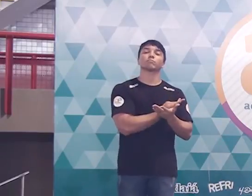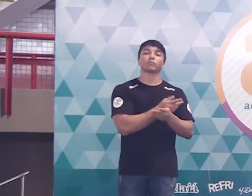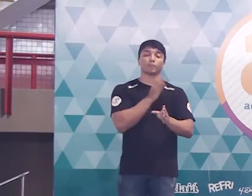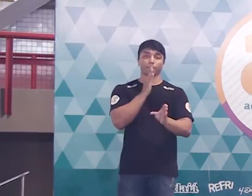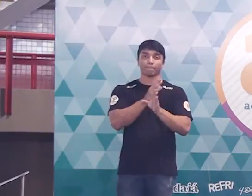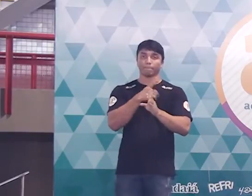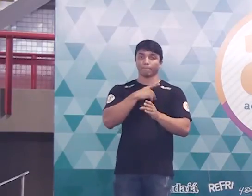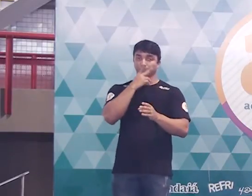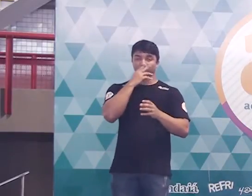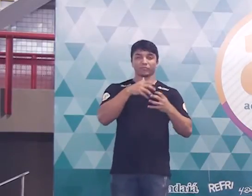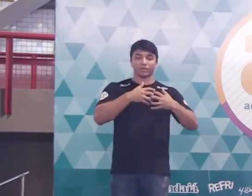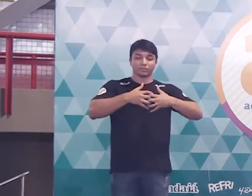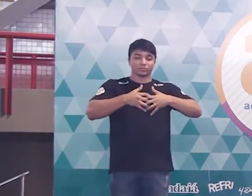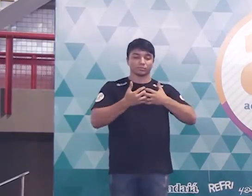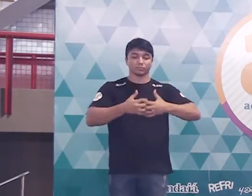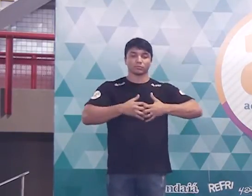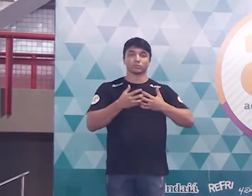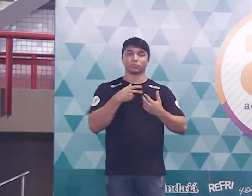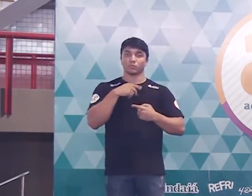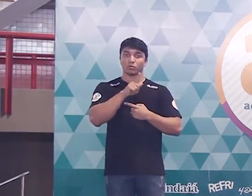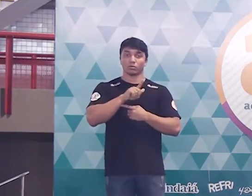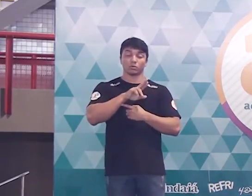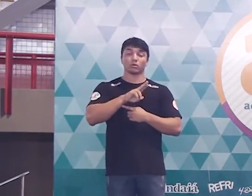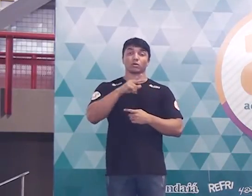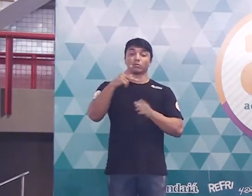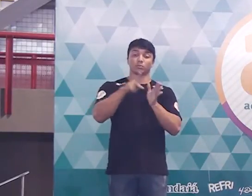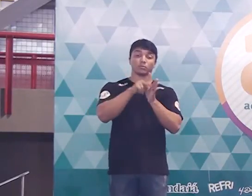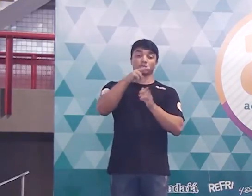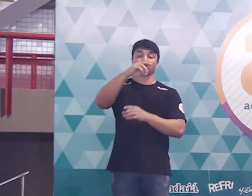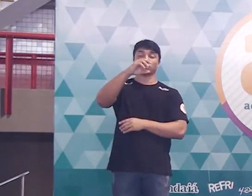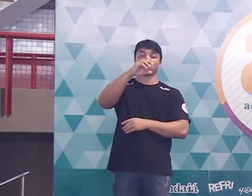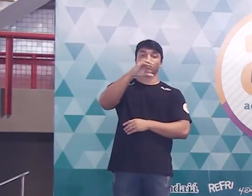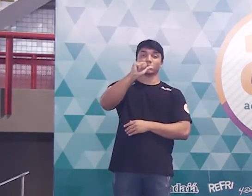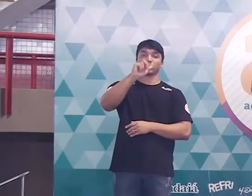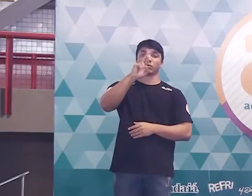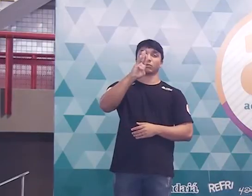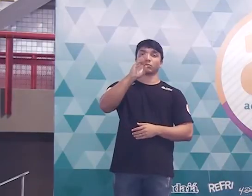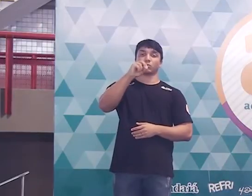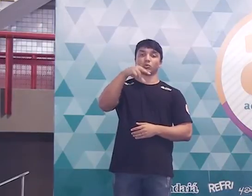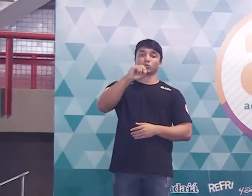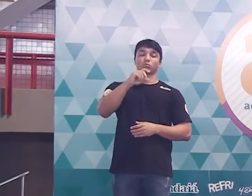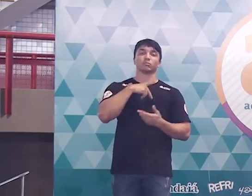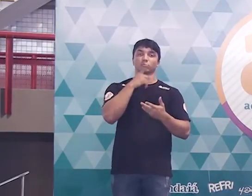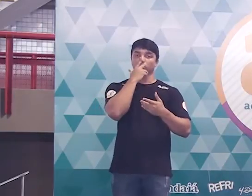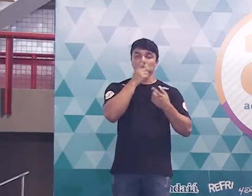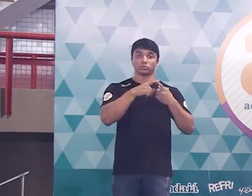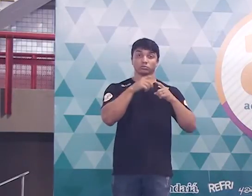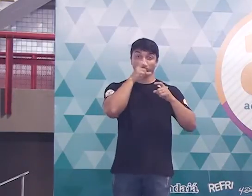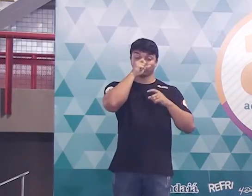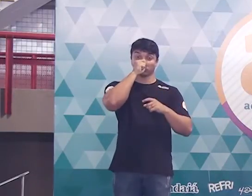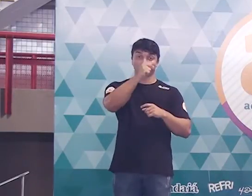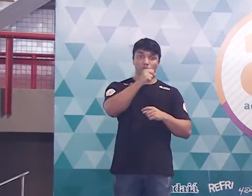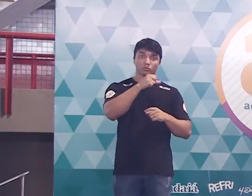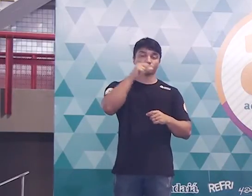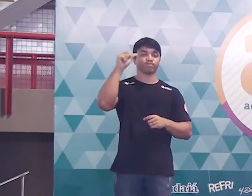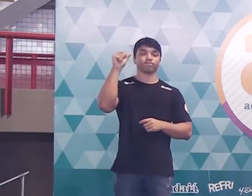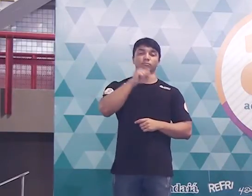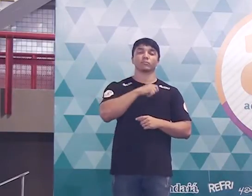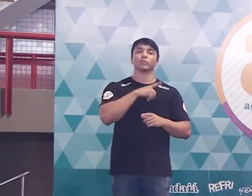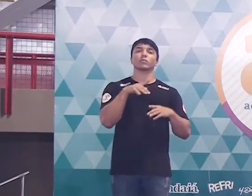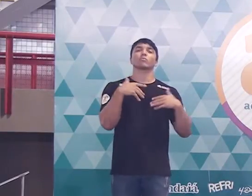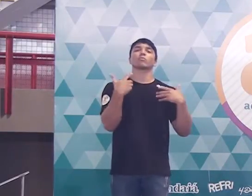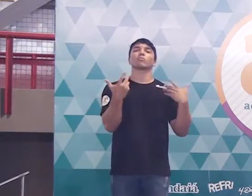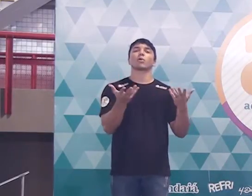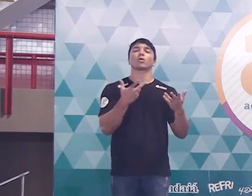os mecanismos que liberam carbono para a atmosfera se tornaram mais intensos. Quais são